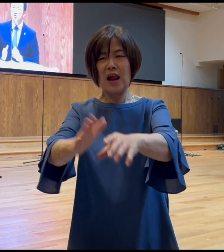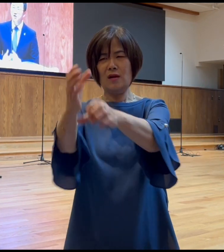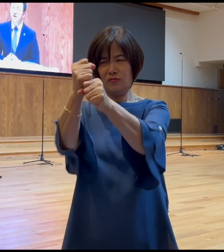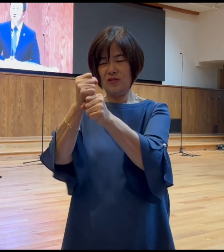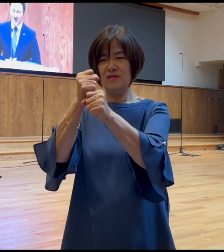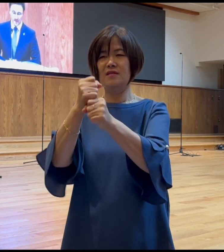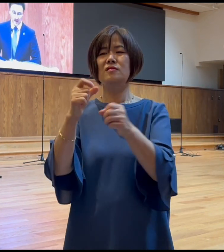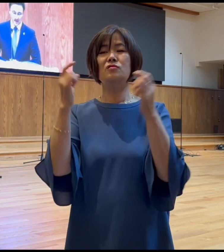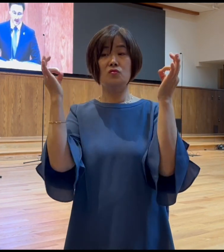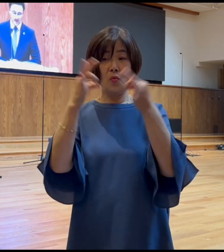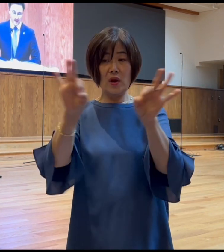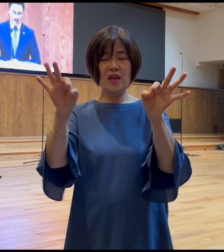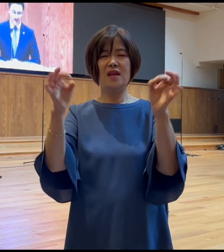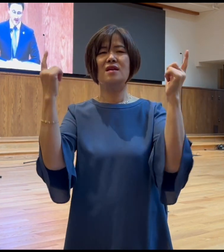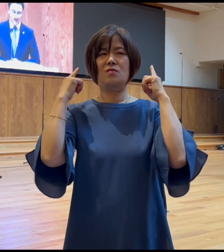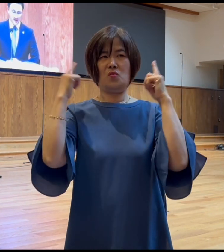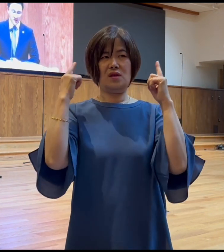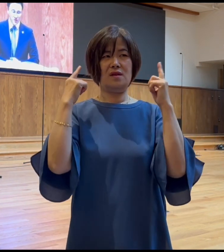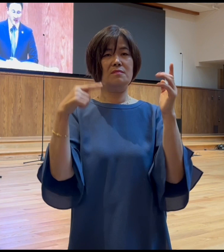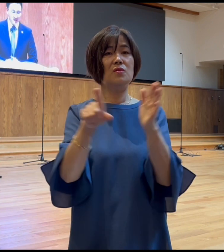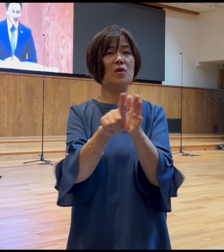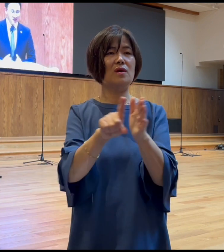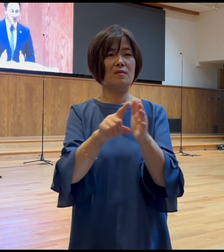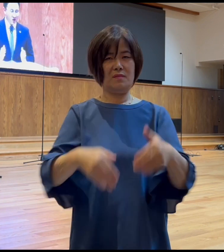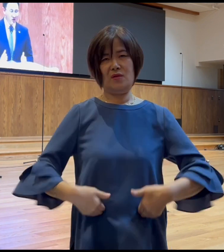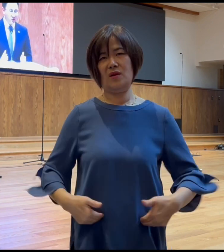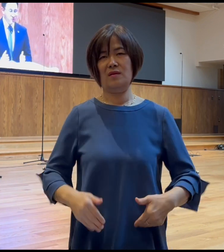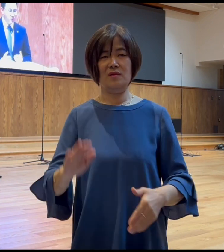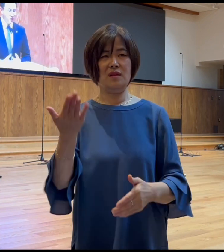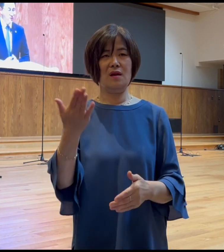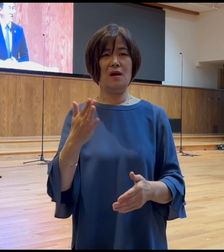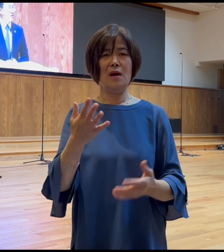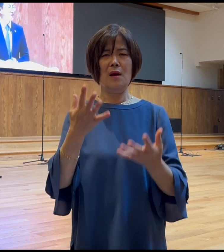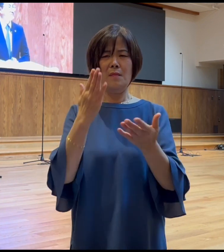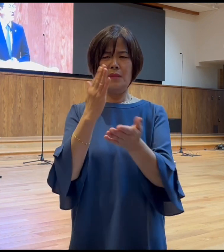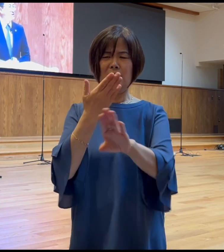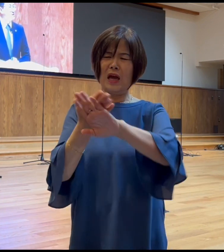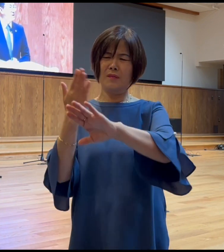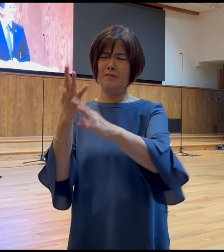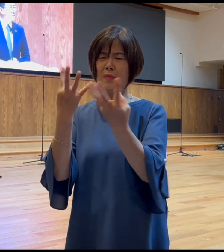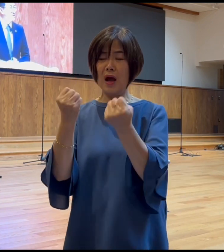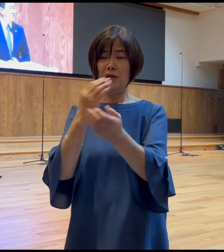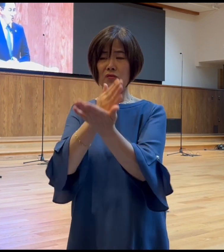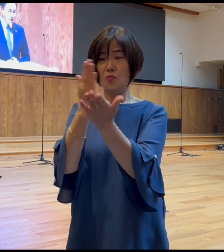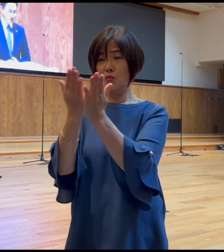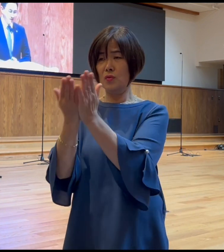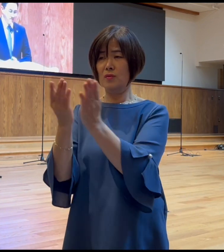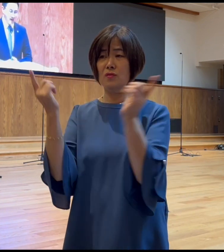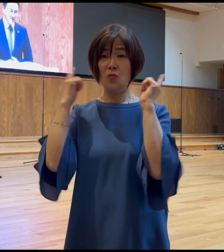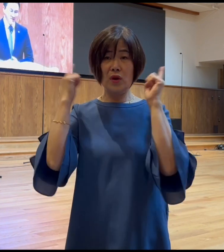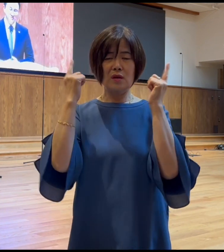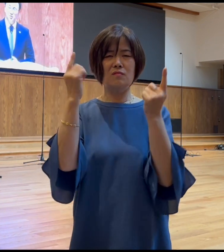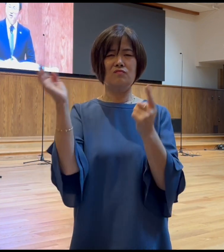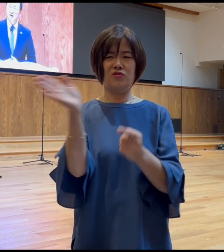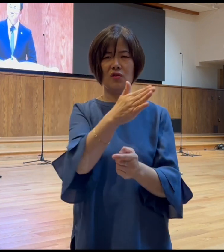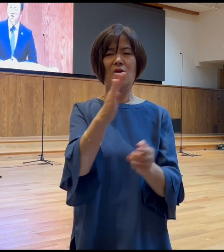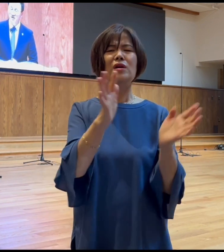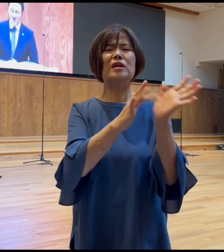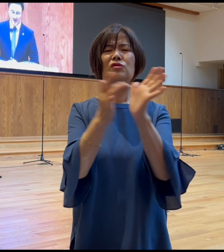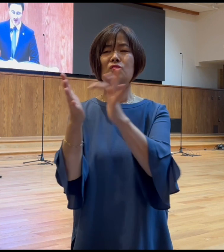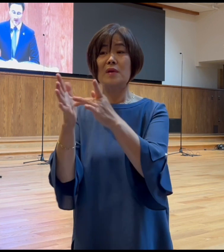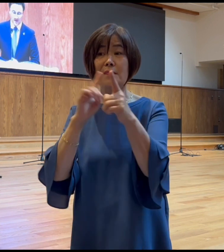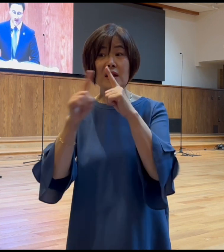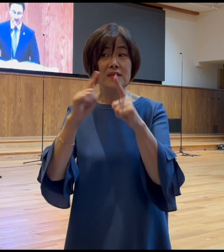붙들 소리가 필요합니다. 우리에게 들리는 여러 소리로부터 예수님께서 주시는 말씀 소리가